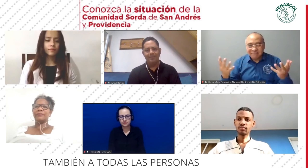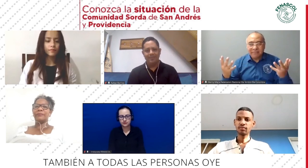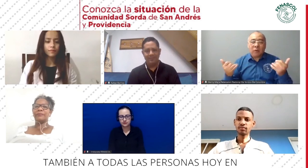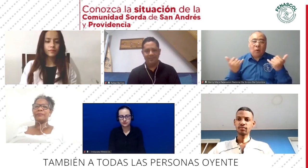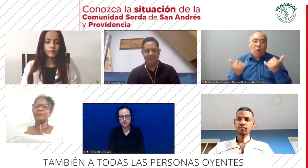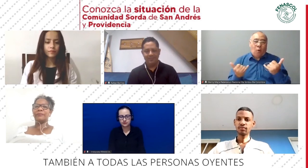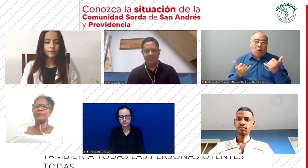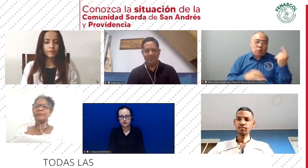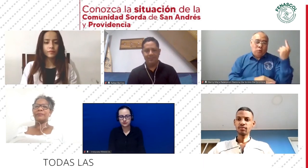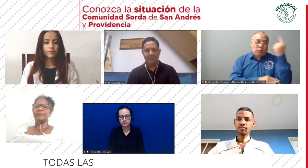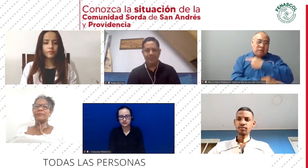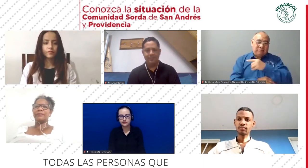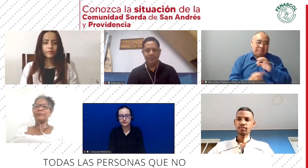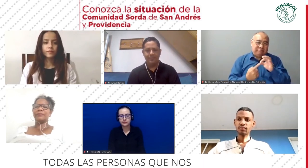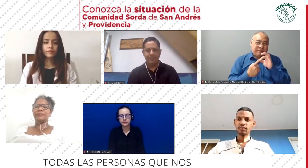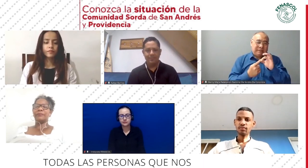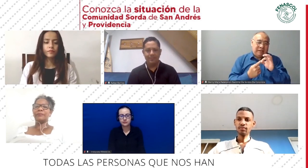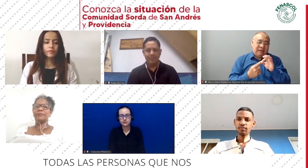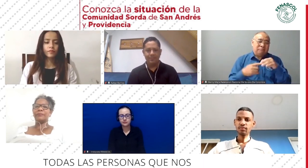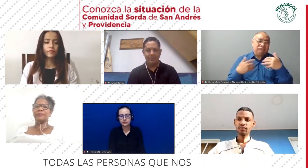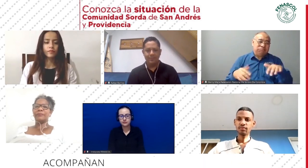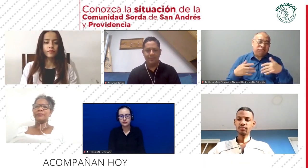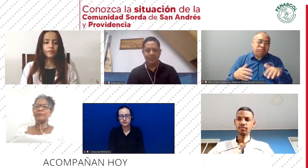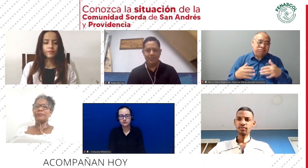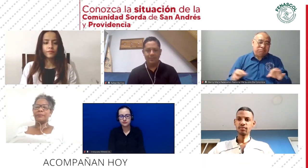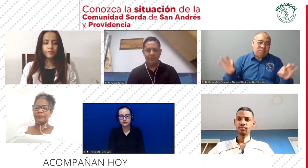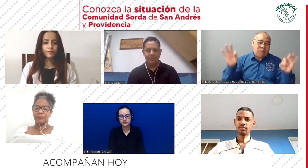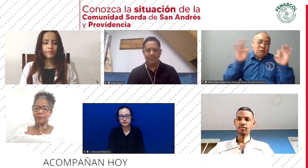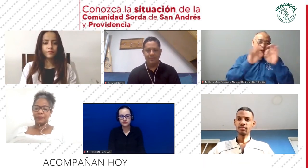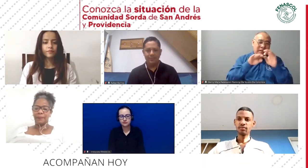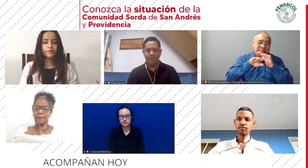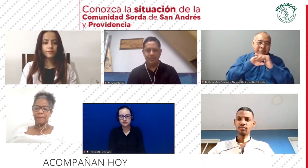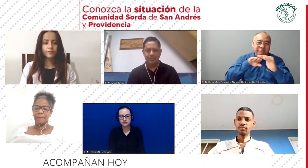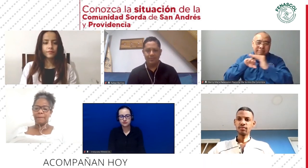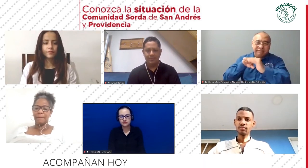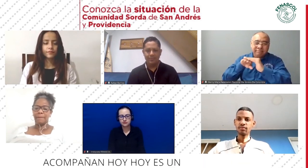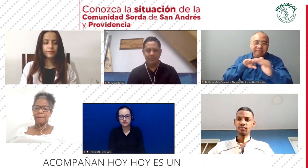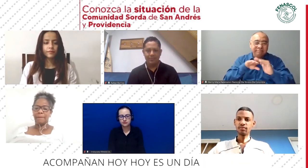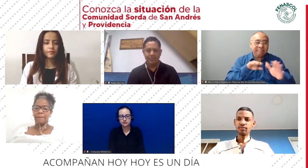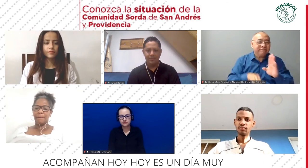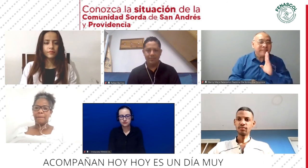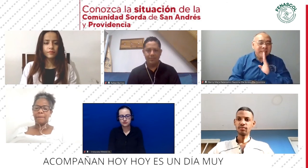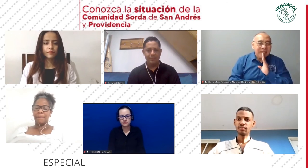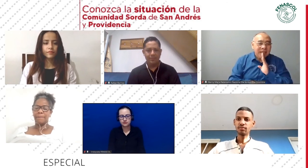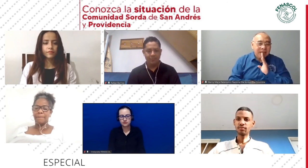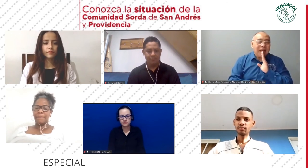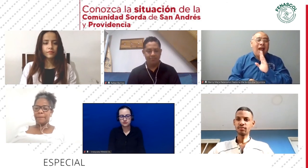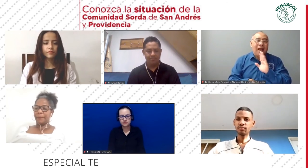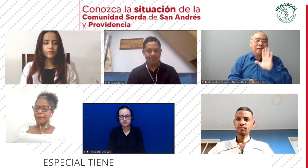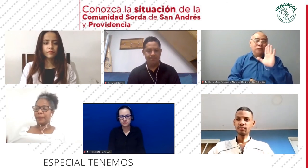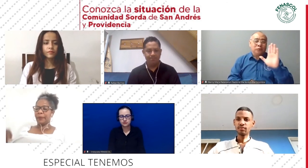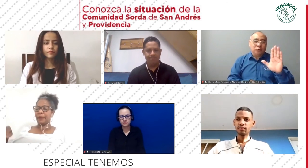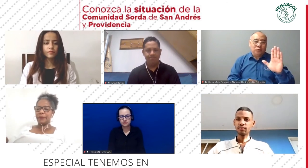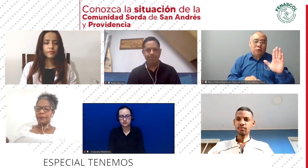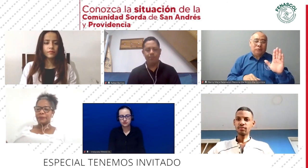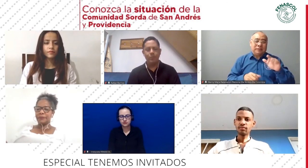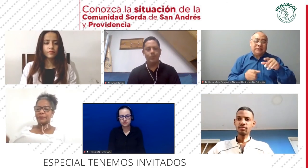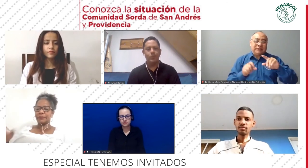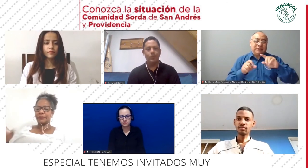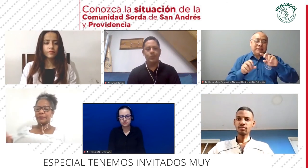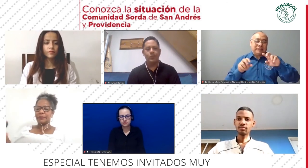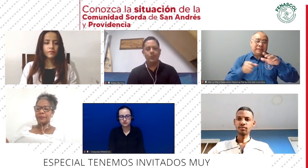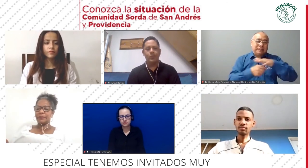oyentes todas las personas que nos acompañan hoy hoy es un día muy especial tenemos invitados